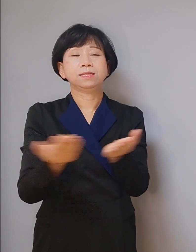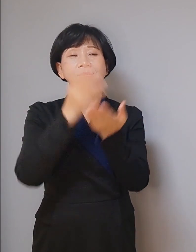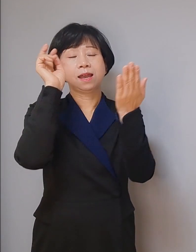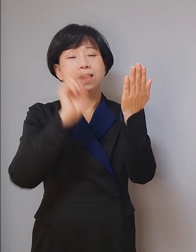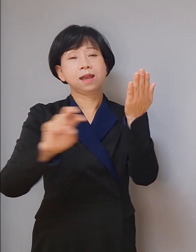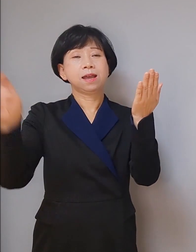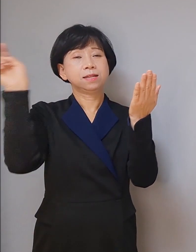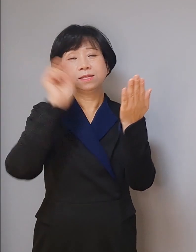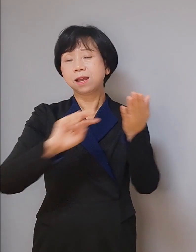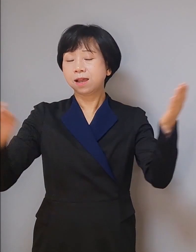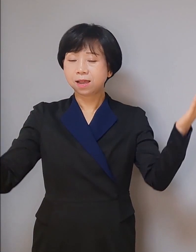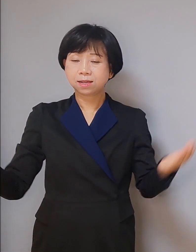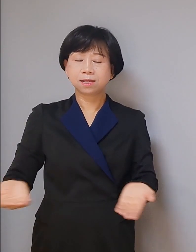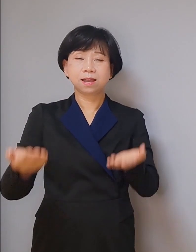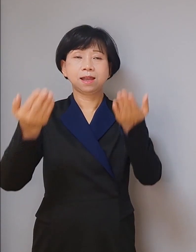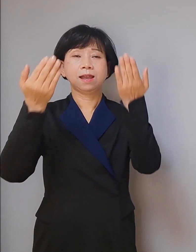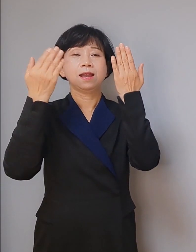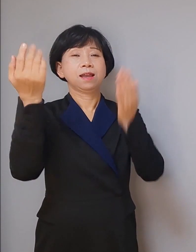다